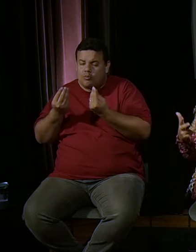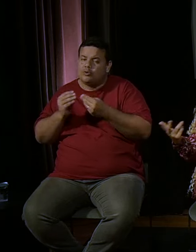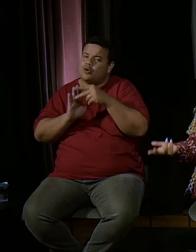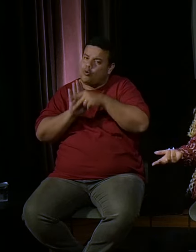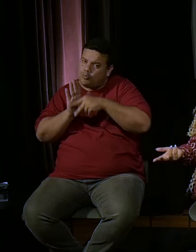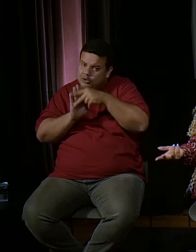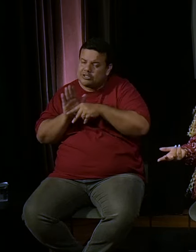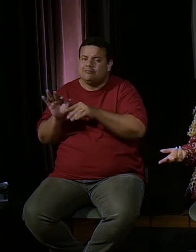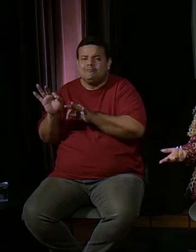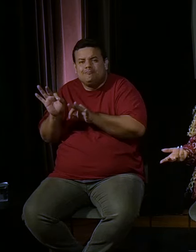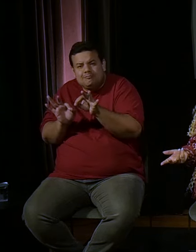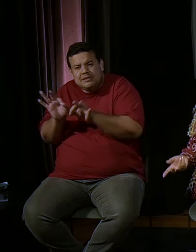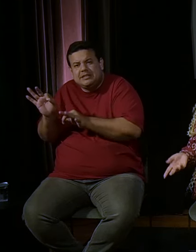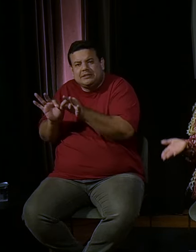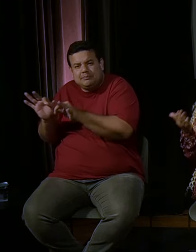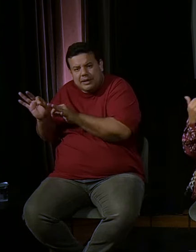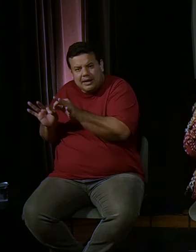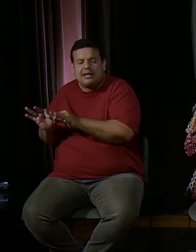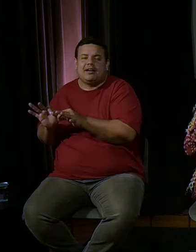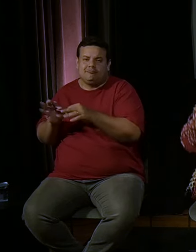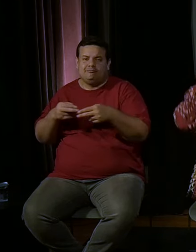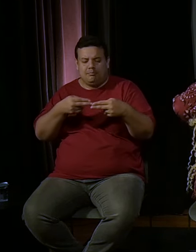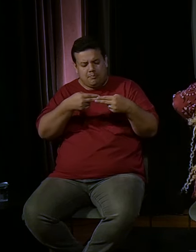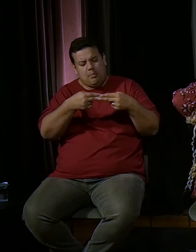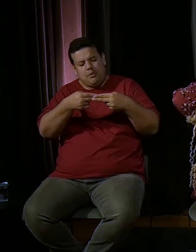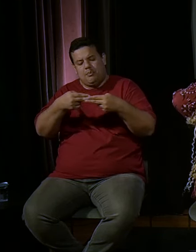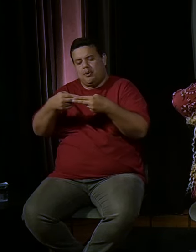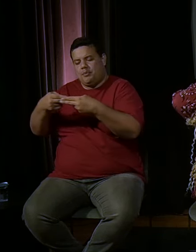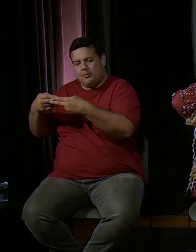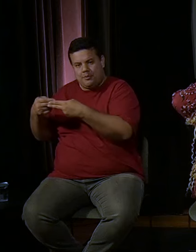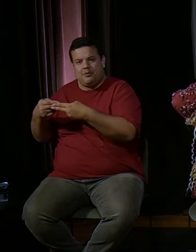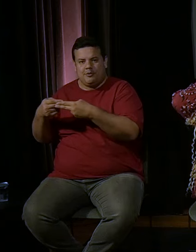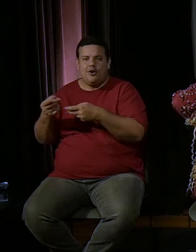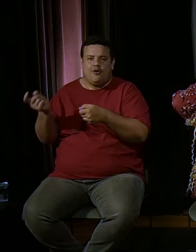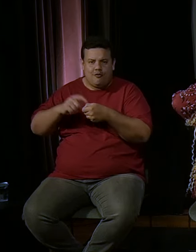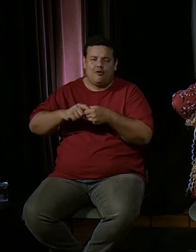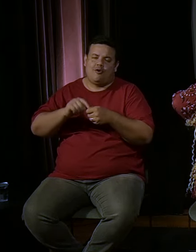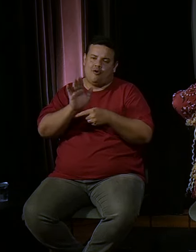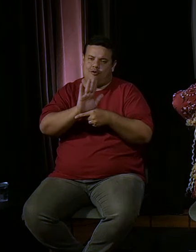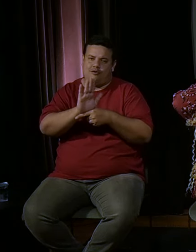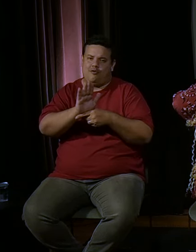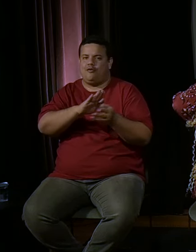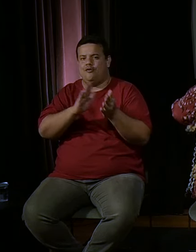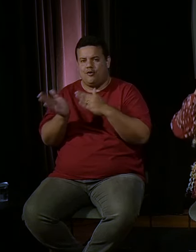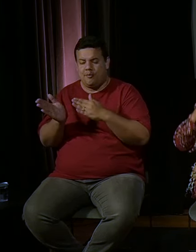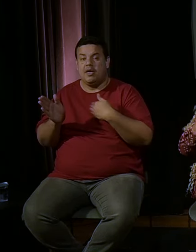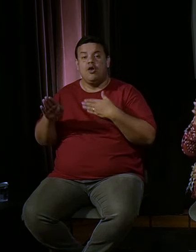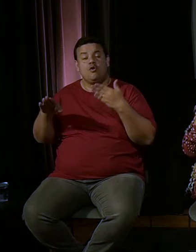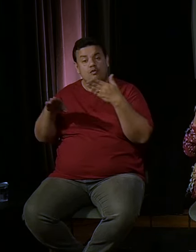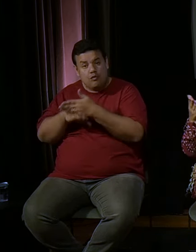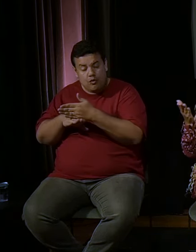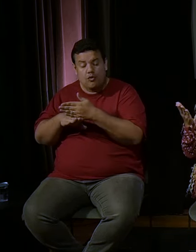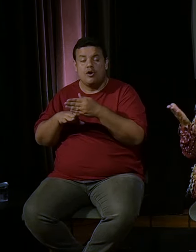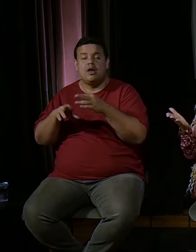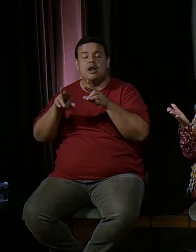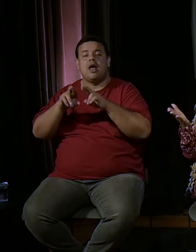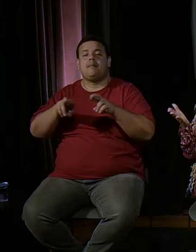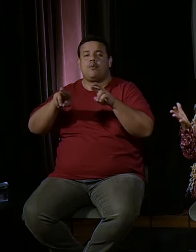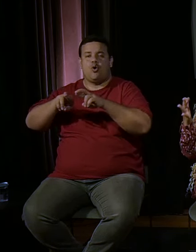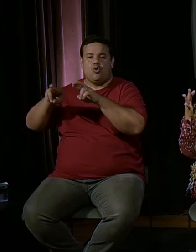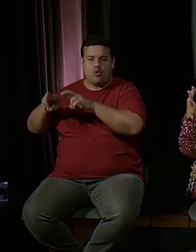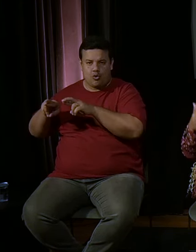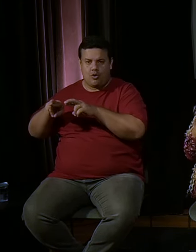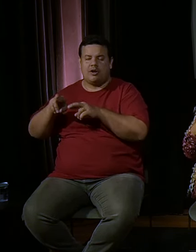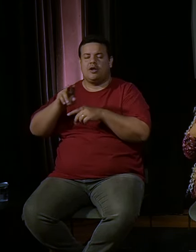de remontagem do filme. Eu fui recentemente na produtora do Luiz Abramo, e lá tem versões do